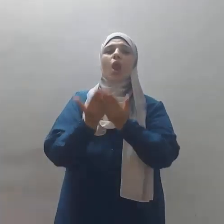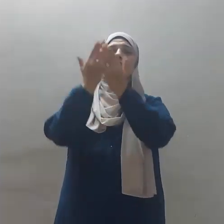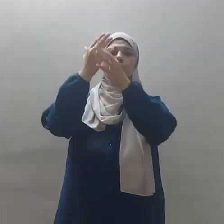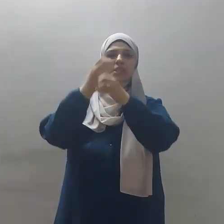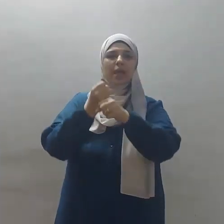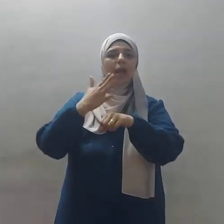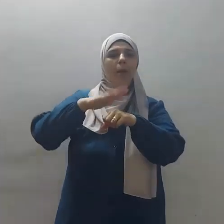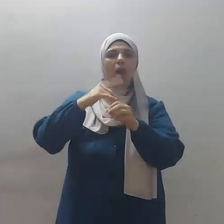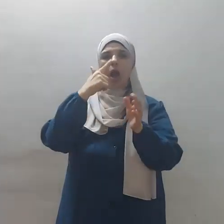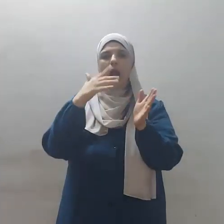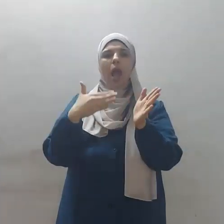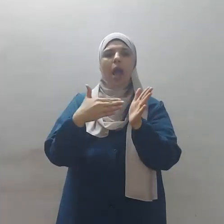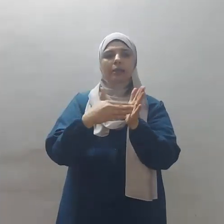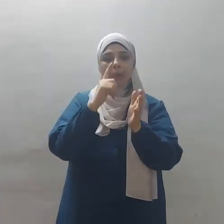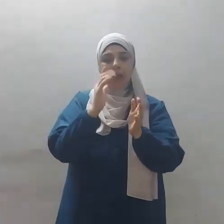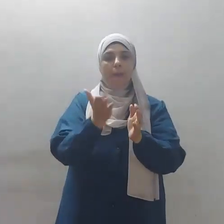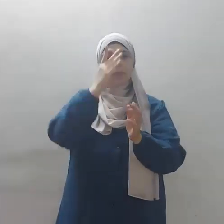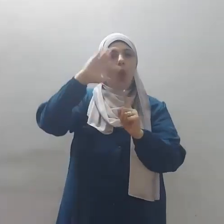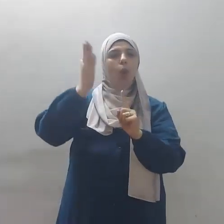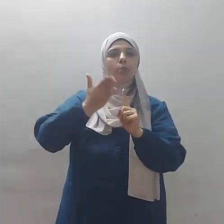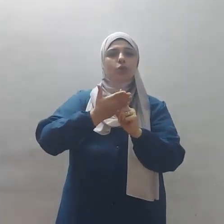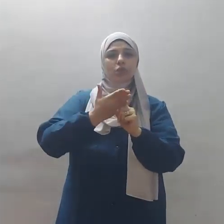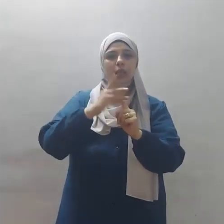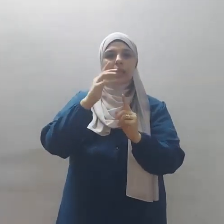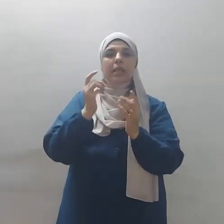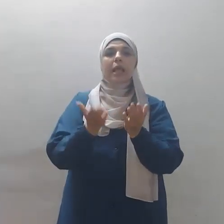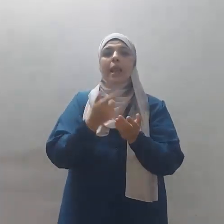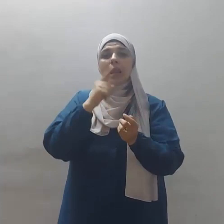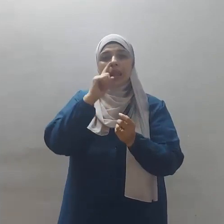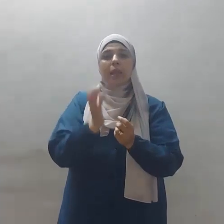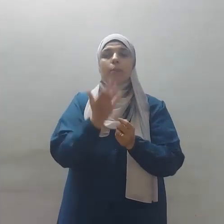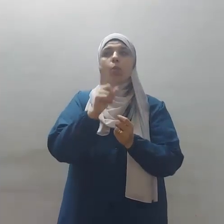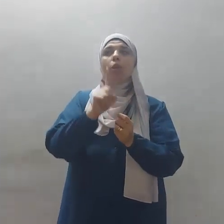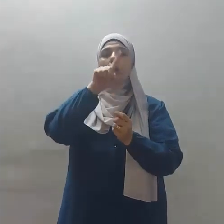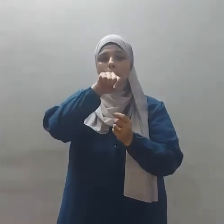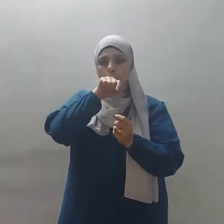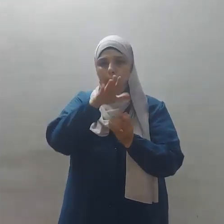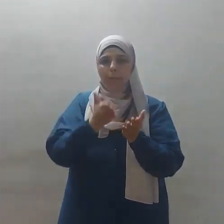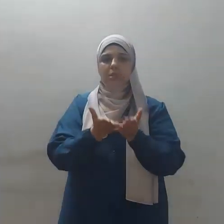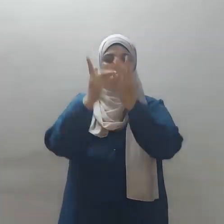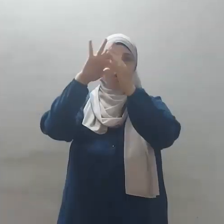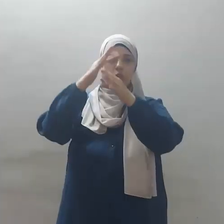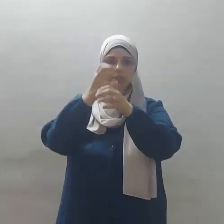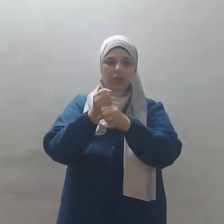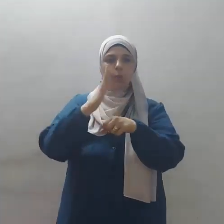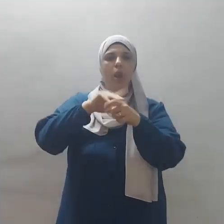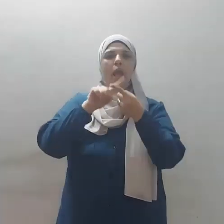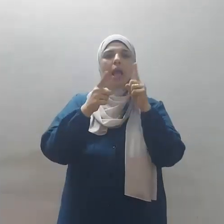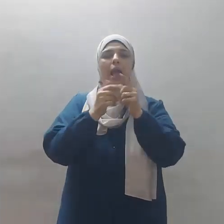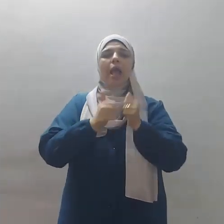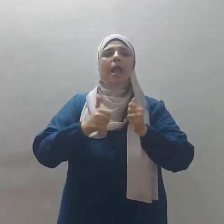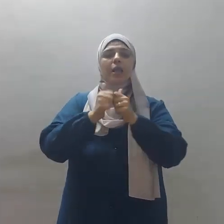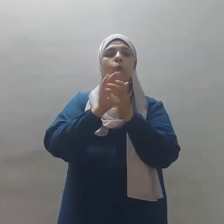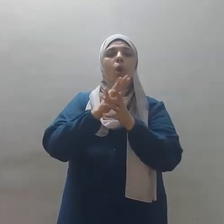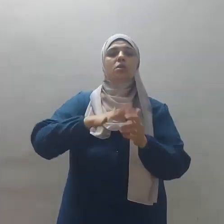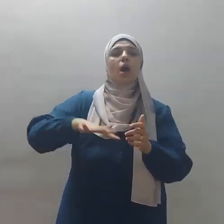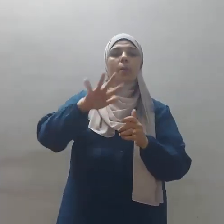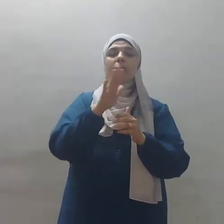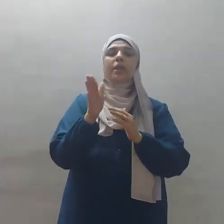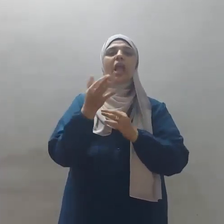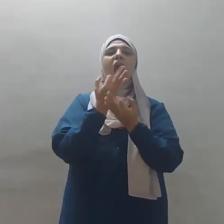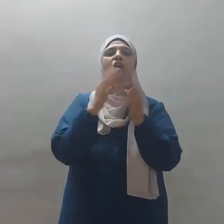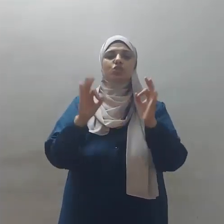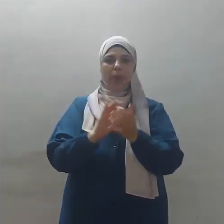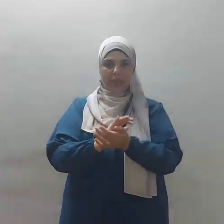والسلام على خاتم الانبياء والمرسلين سيدنا محمد صلى الله عليه وسلم وعلى اله وصحبه